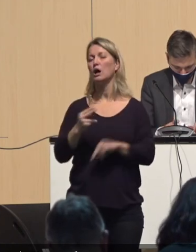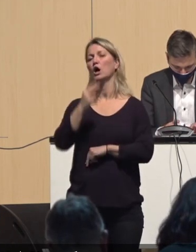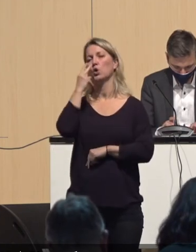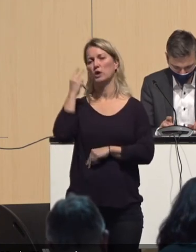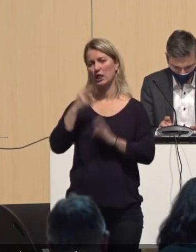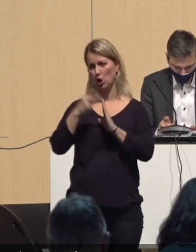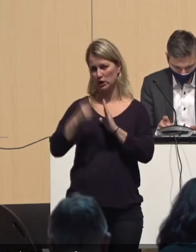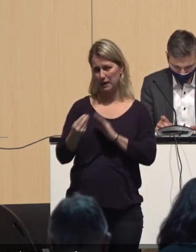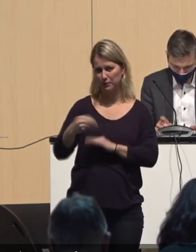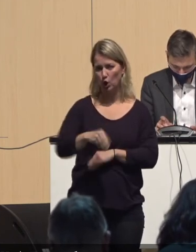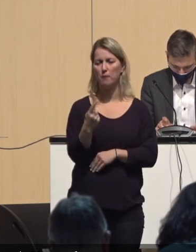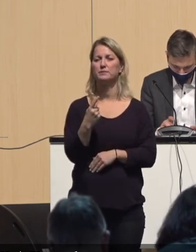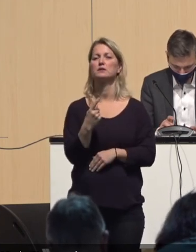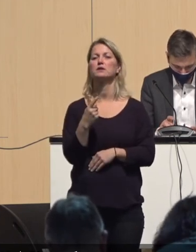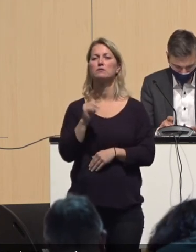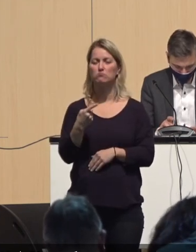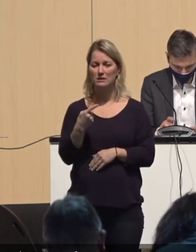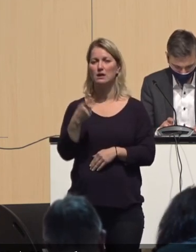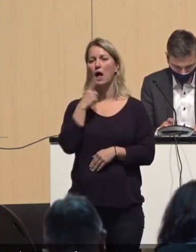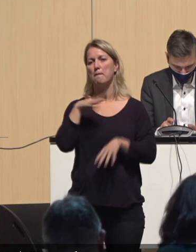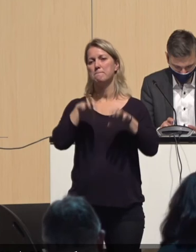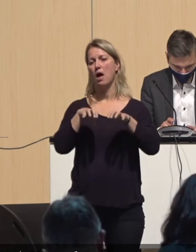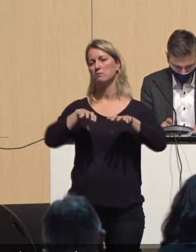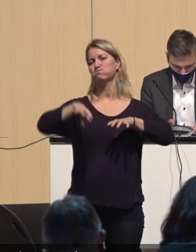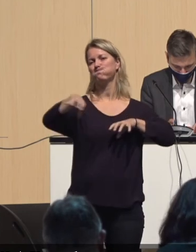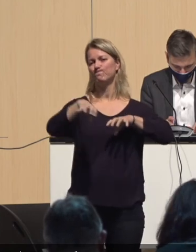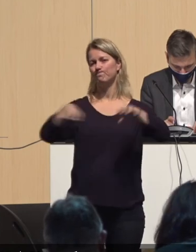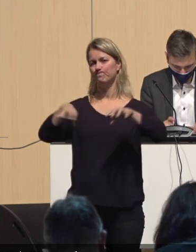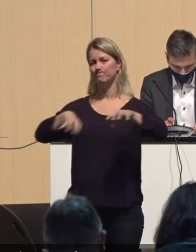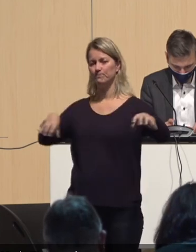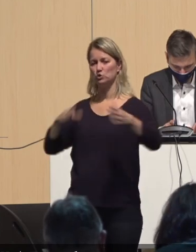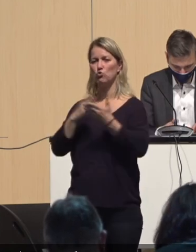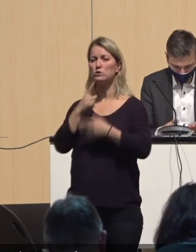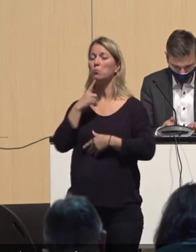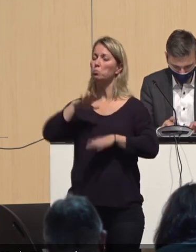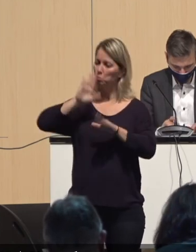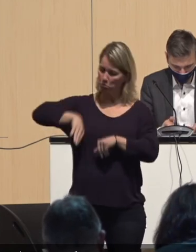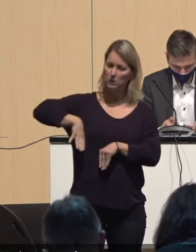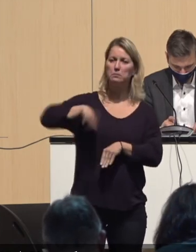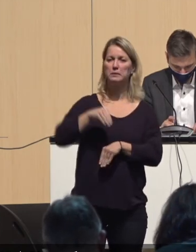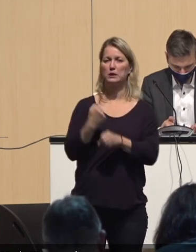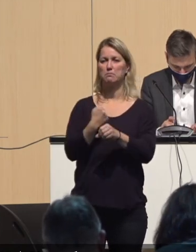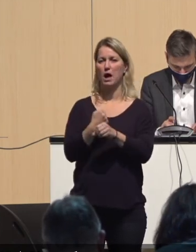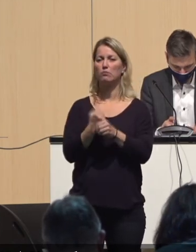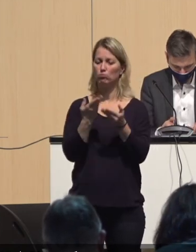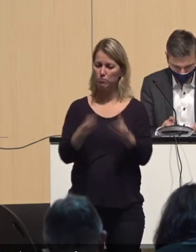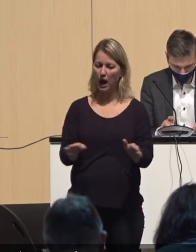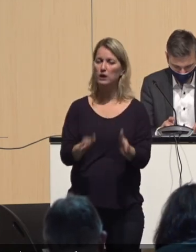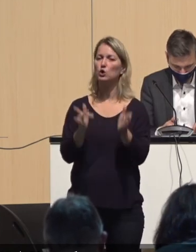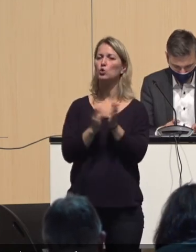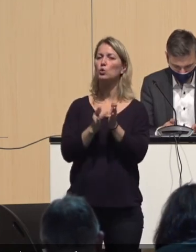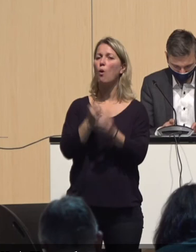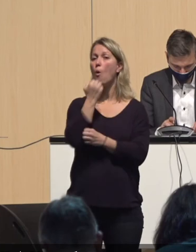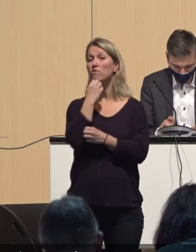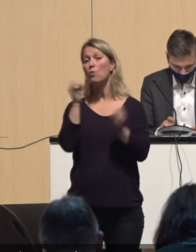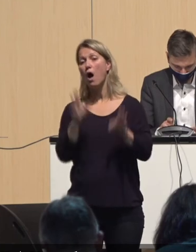müssen, es war die Entzerrung der Märkte schon im Gespräch und wir haben gesagt, wir gehen das mit, weil wir wollen die Hoffnung nicht aufgeben,